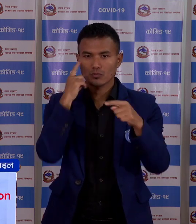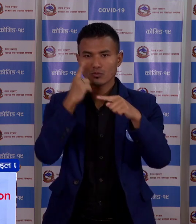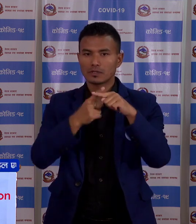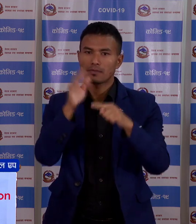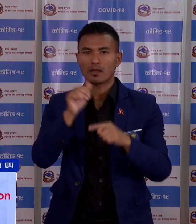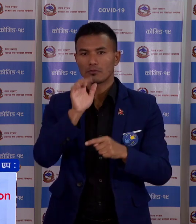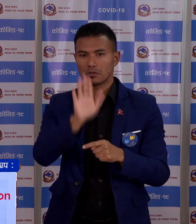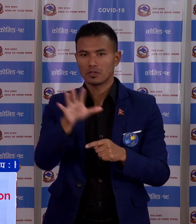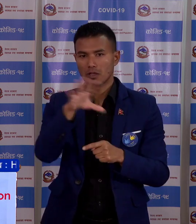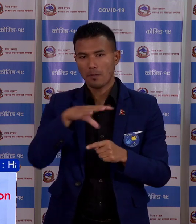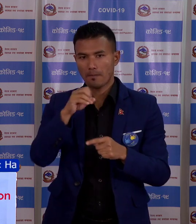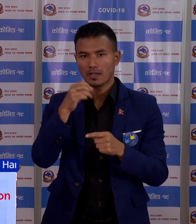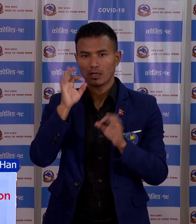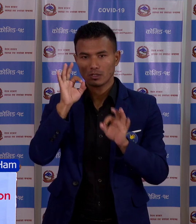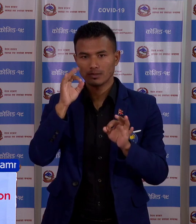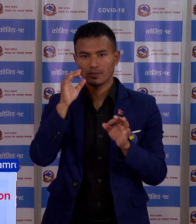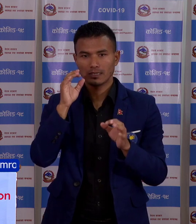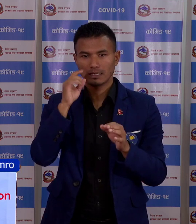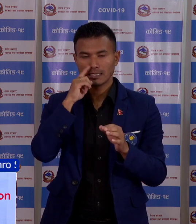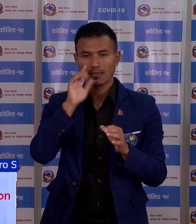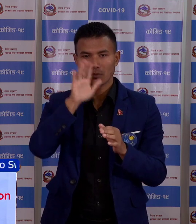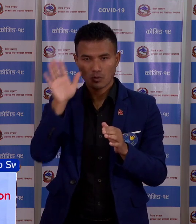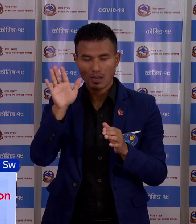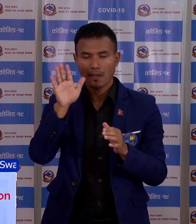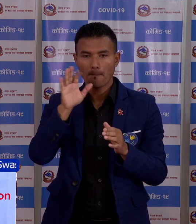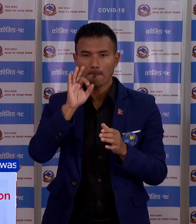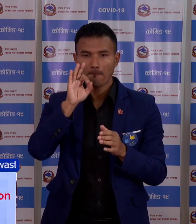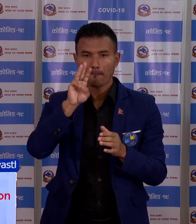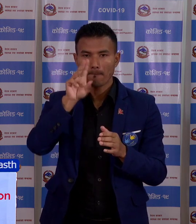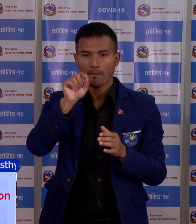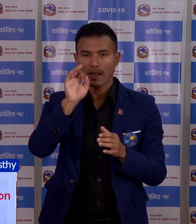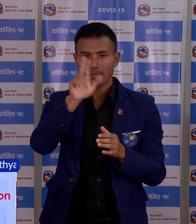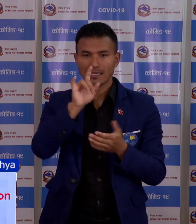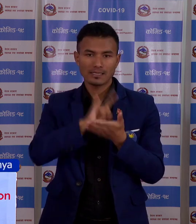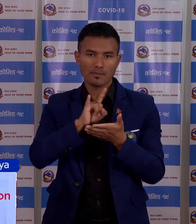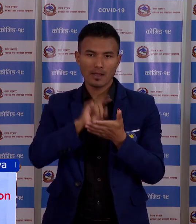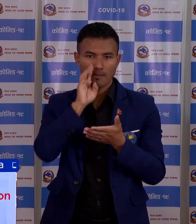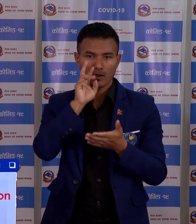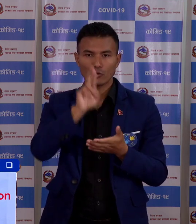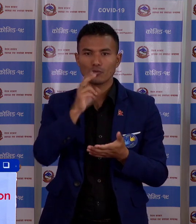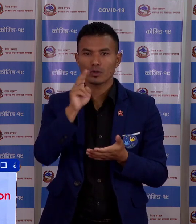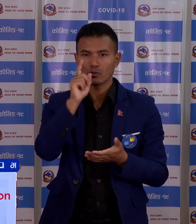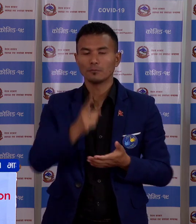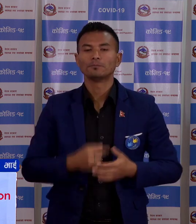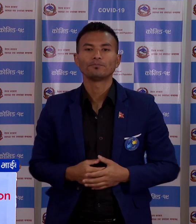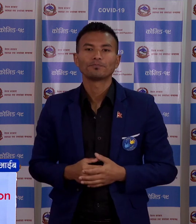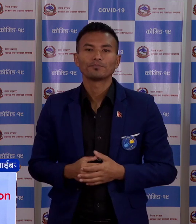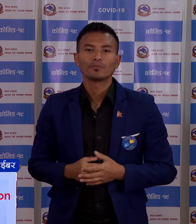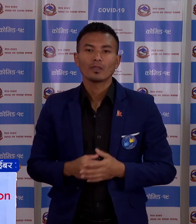आयेको छो महारू सबई लच्मी देव कोटा मावी क्वारेंटाइन कचन कबल जहापा मार अन्वयको हो